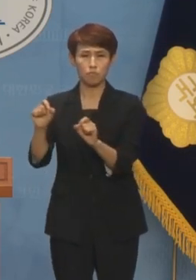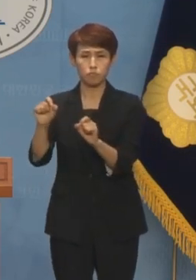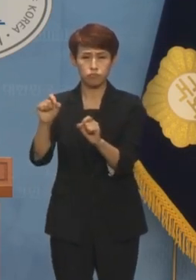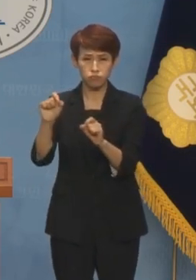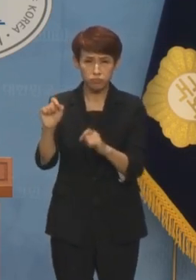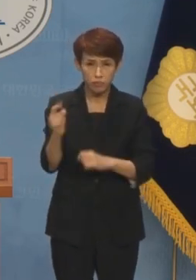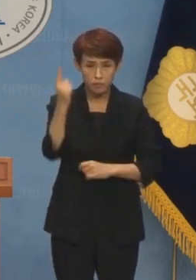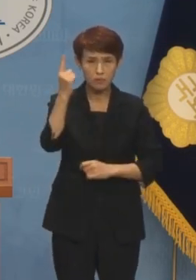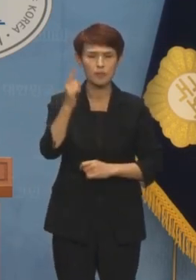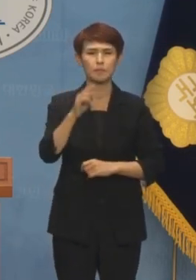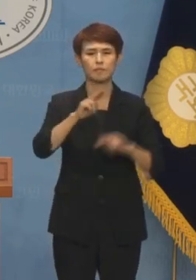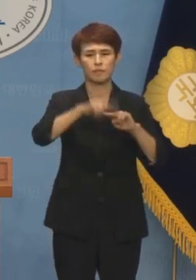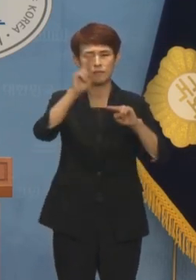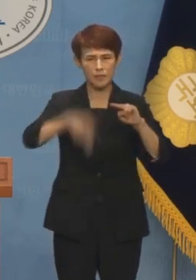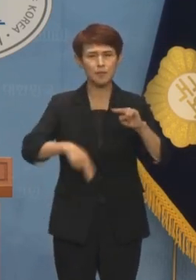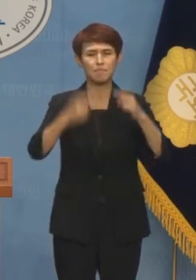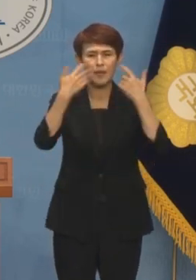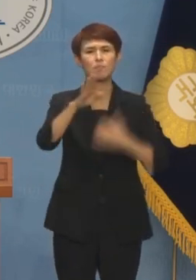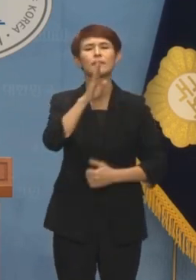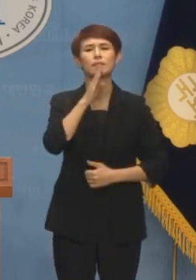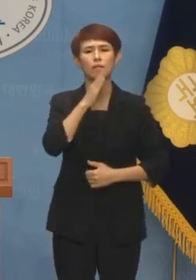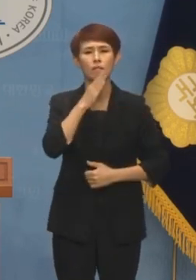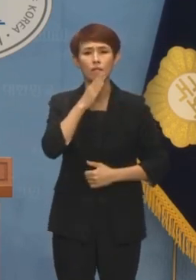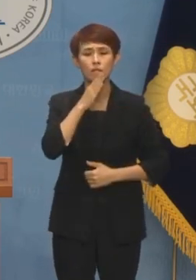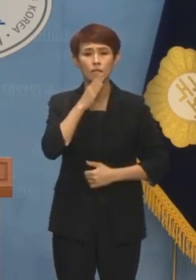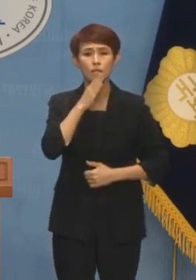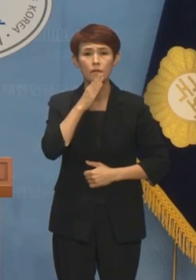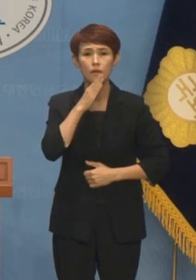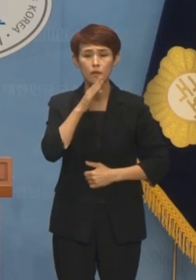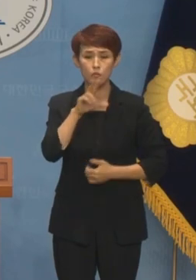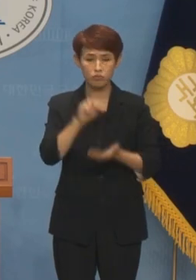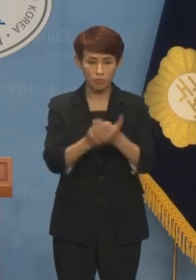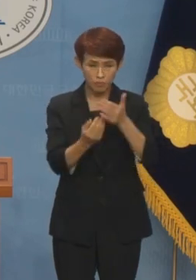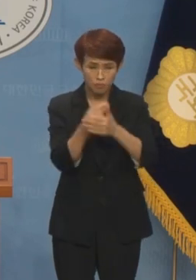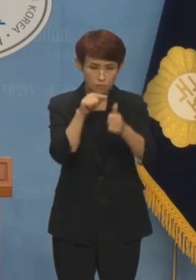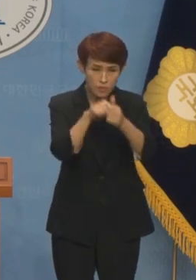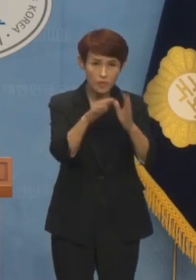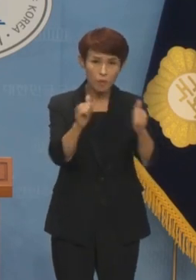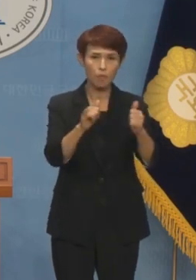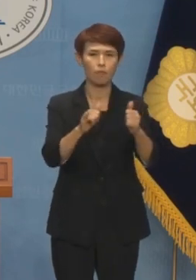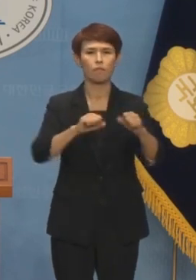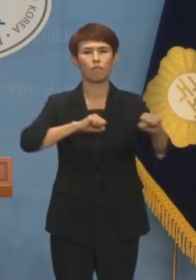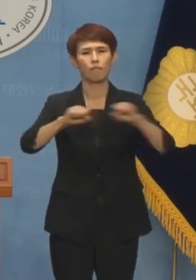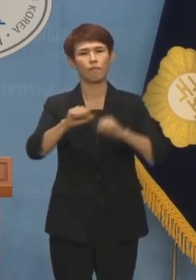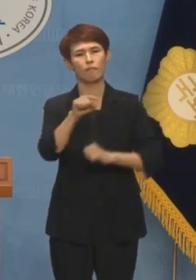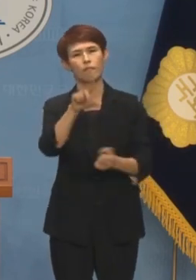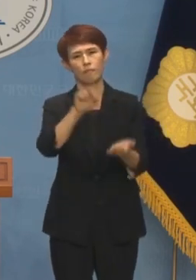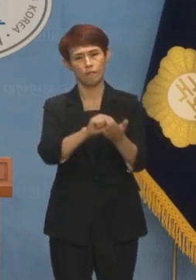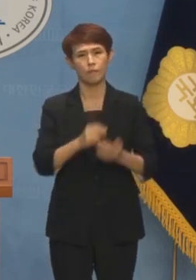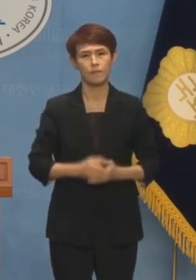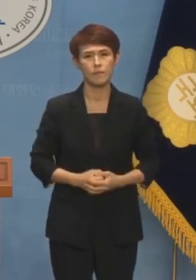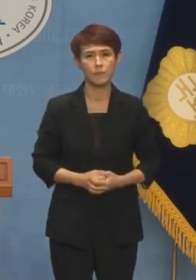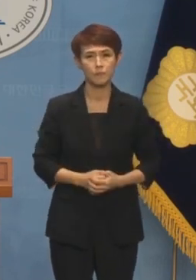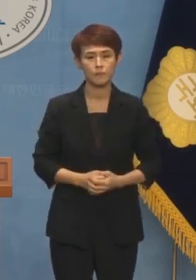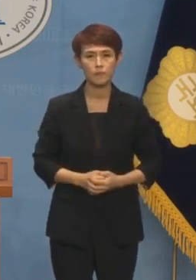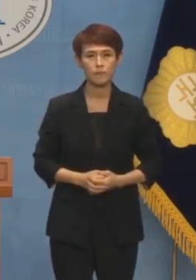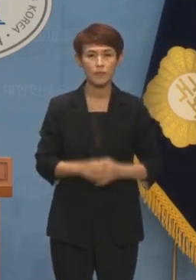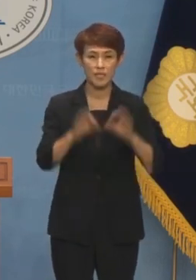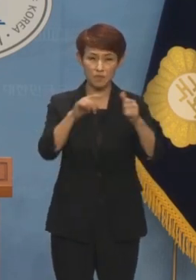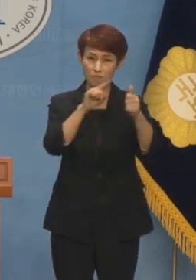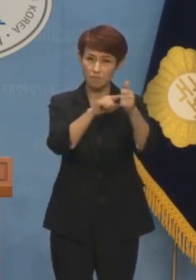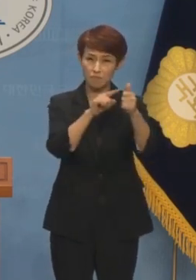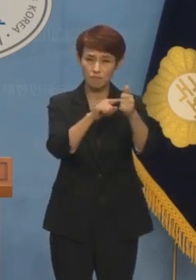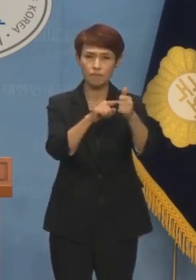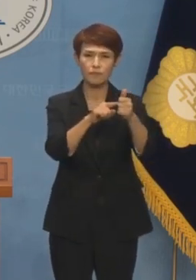진즉에 사퇴했어야 마땅한 사건 관련자의 부적절한 행보가 이어지고 있습니다.